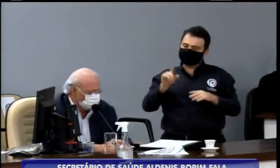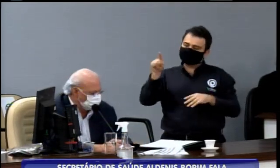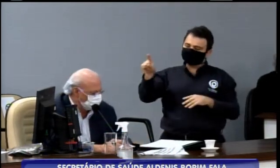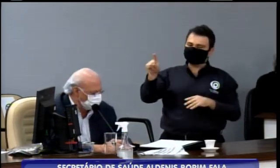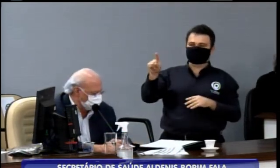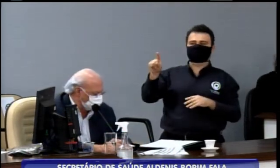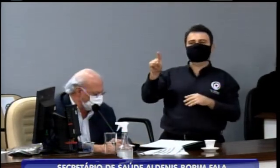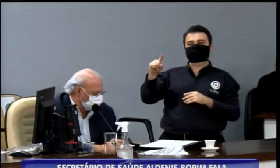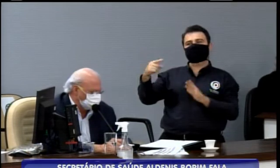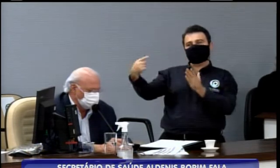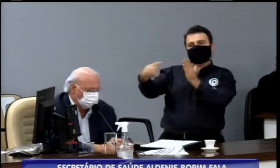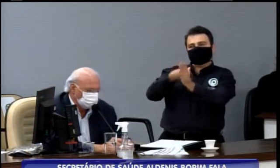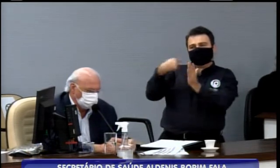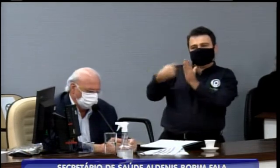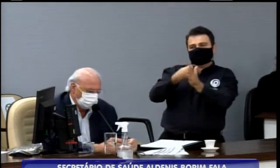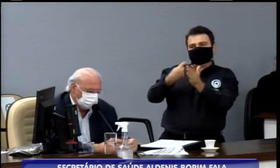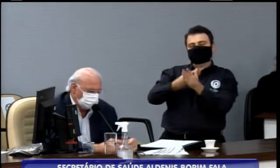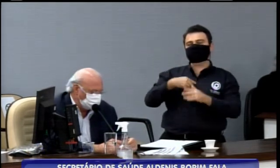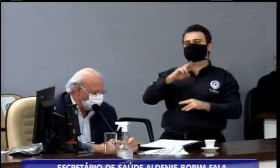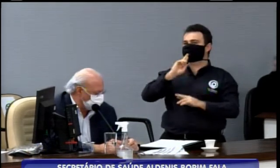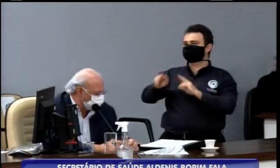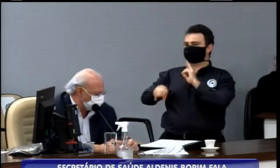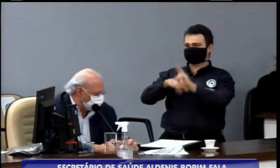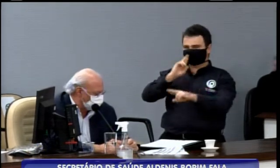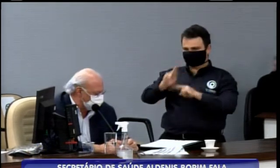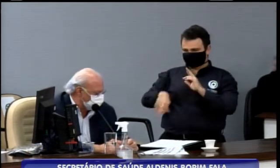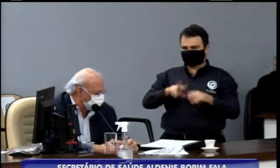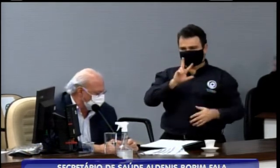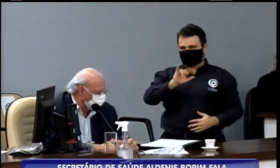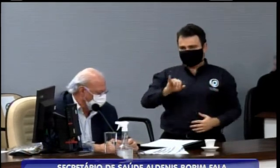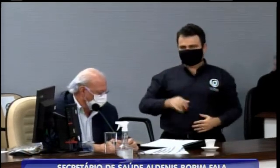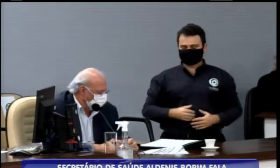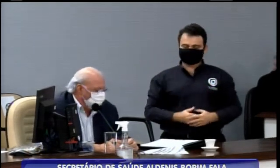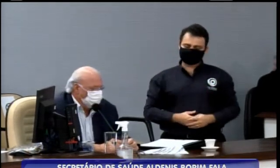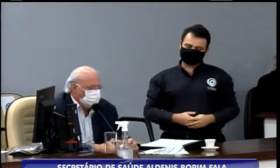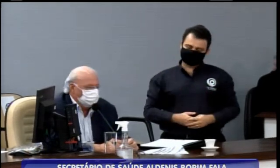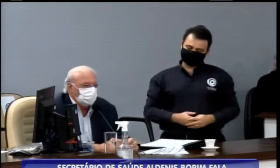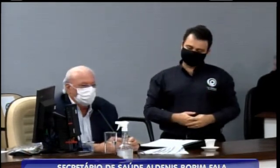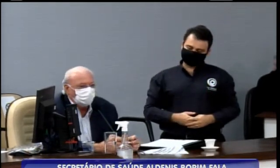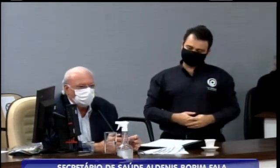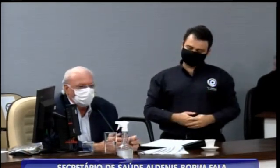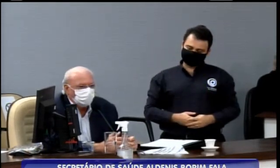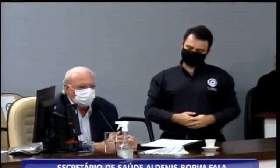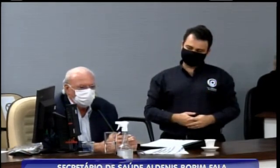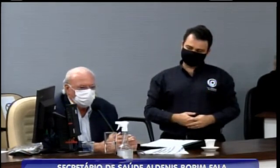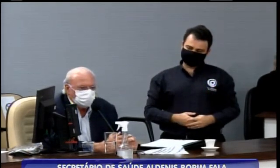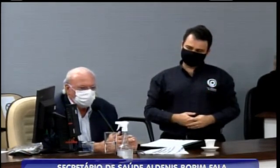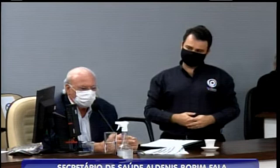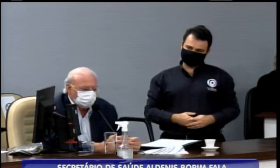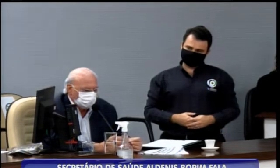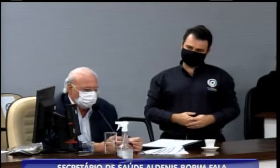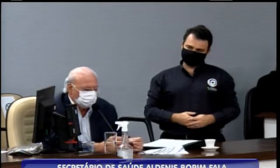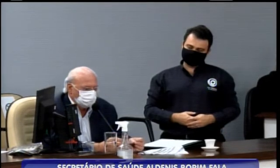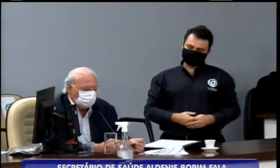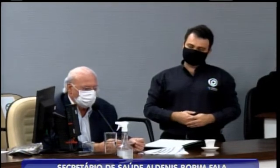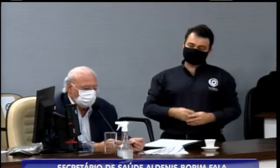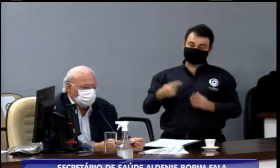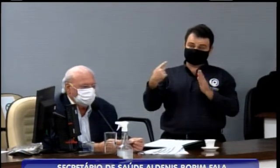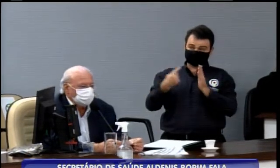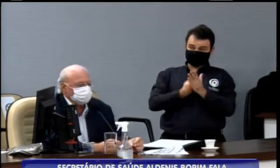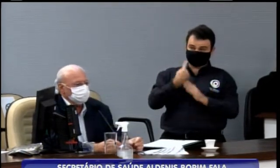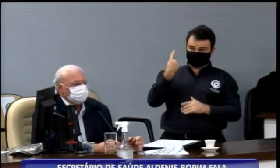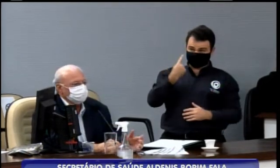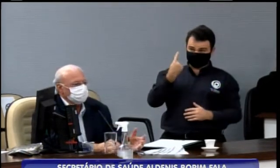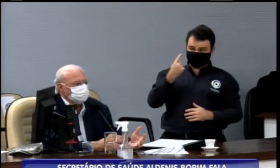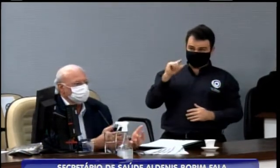perguntas que o nobre vereador fez. Bom, a primeira pergunta que foi